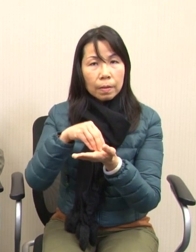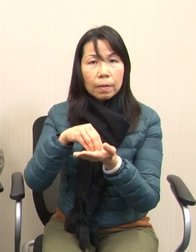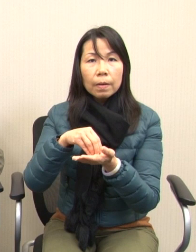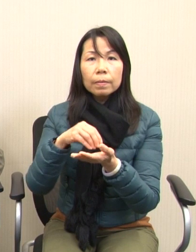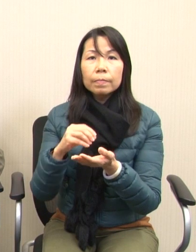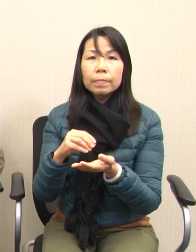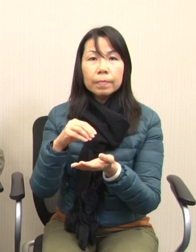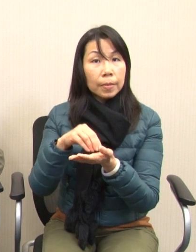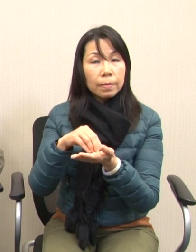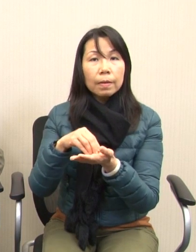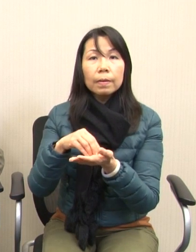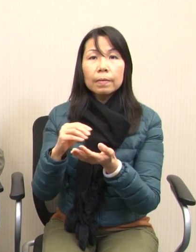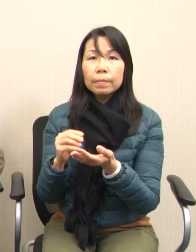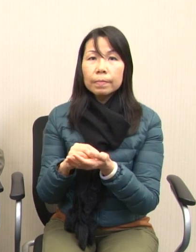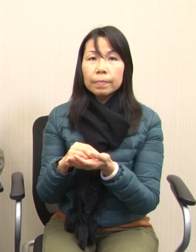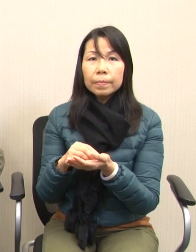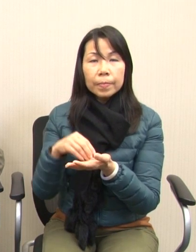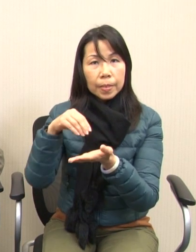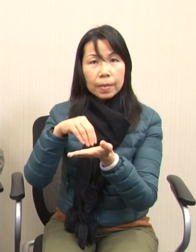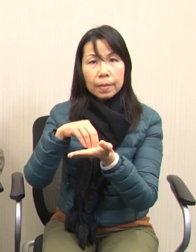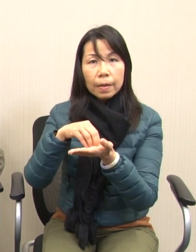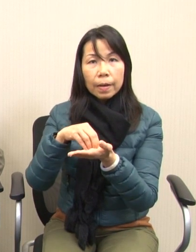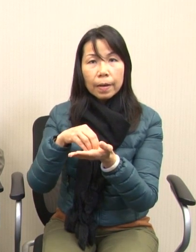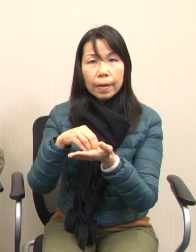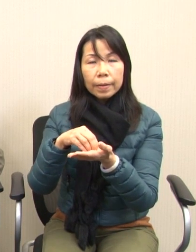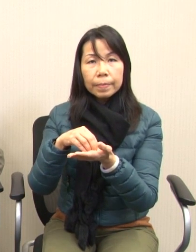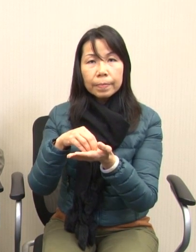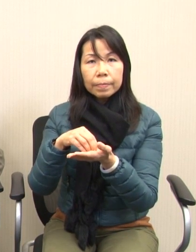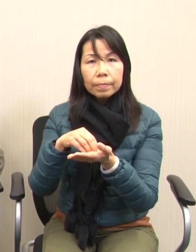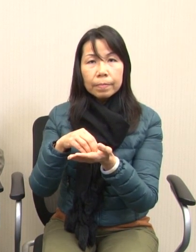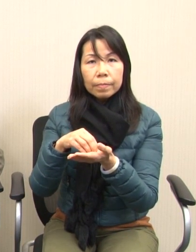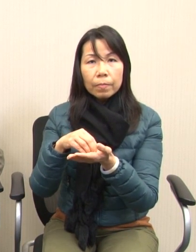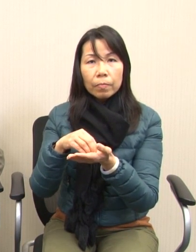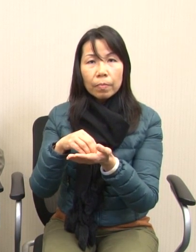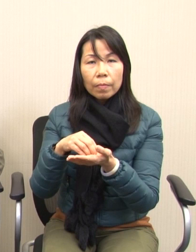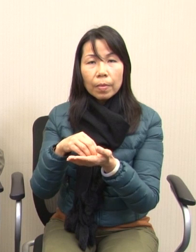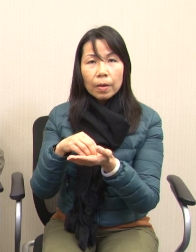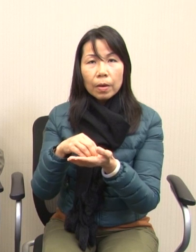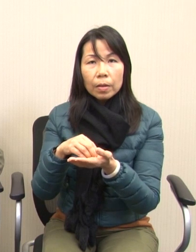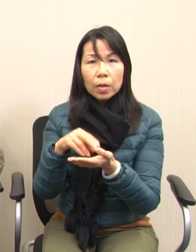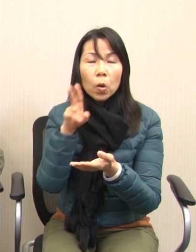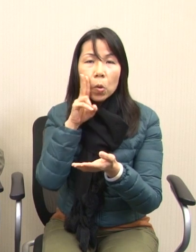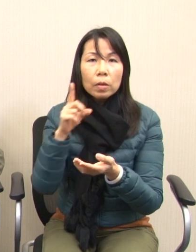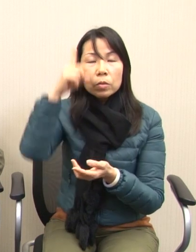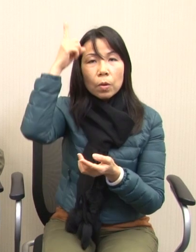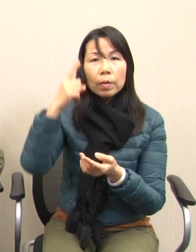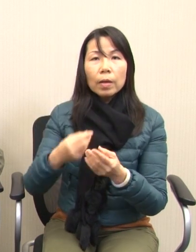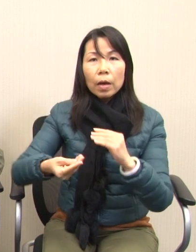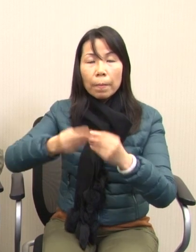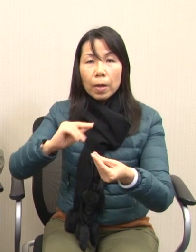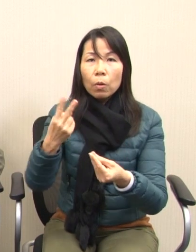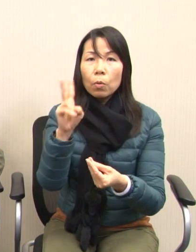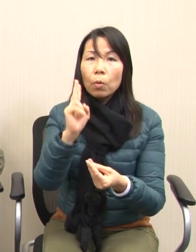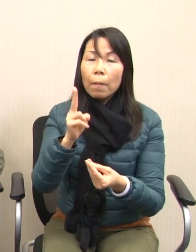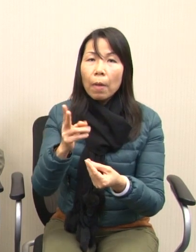對、絕對、絕對冇可能係由上屆200多票到300多票。